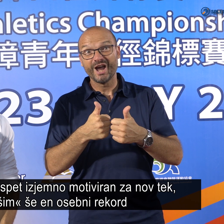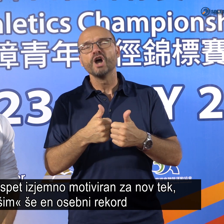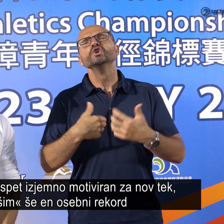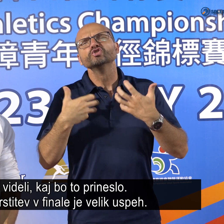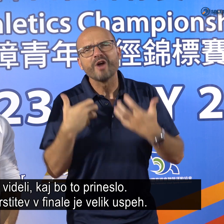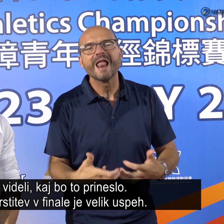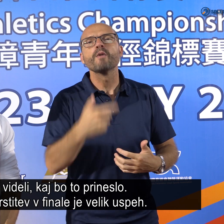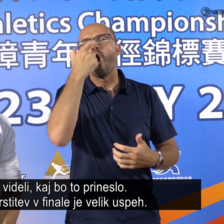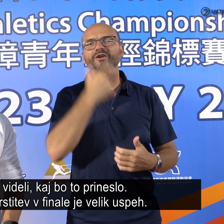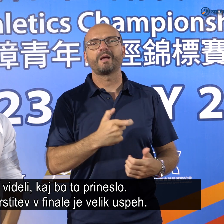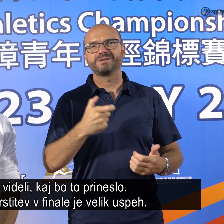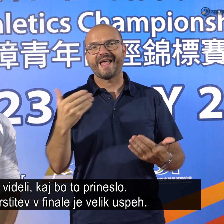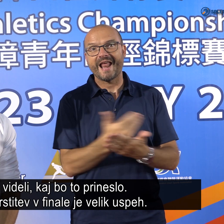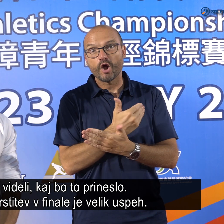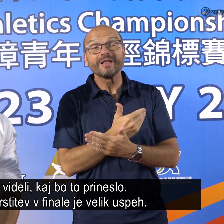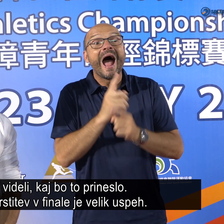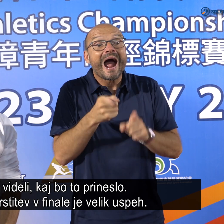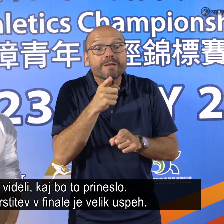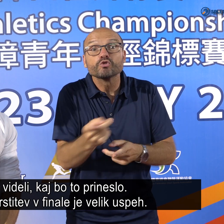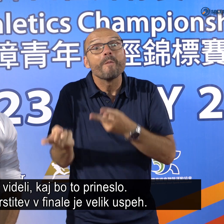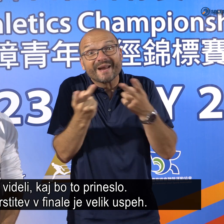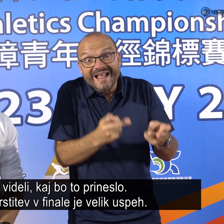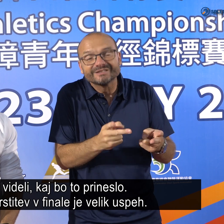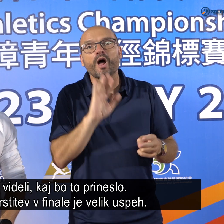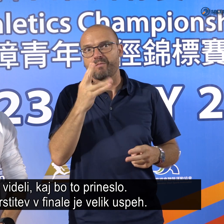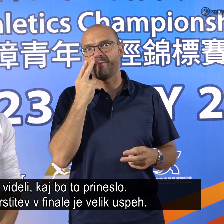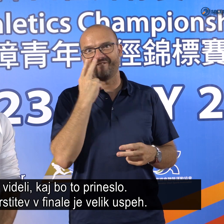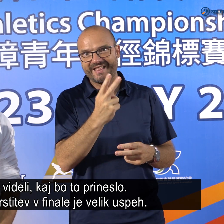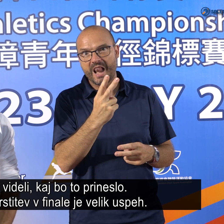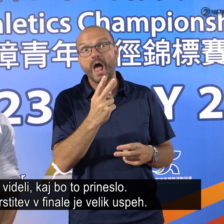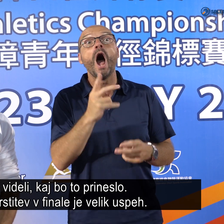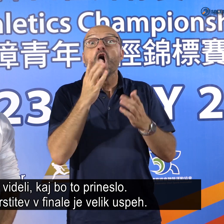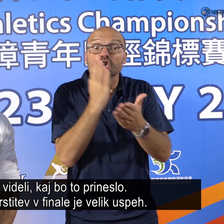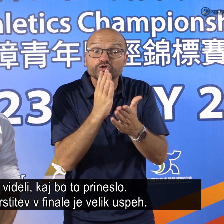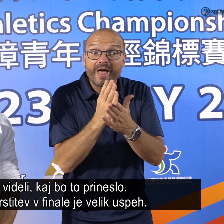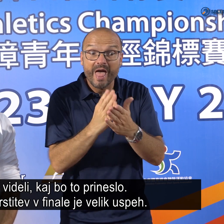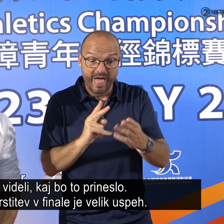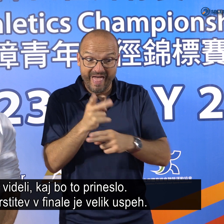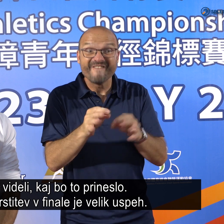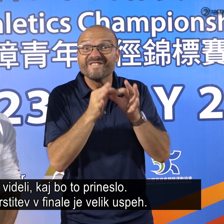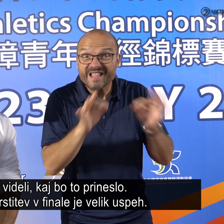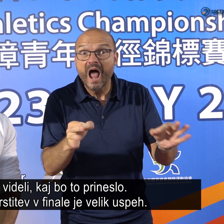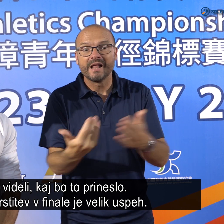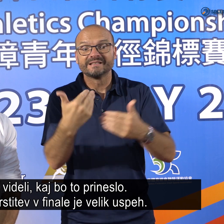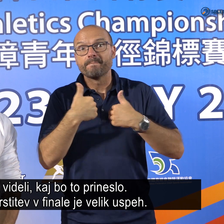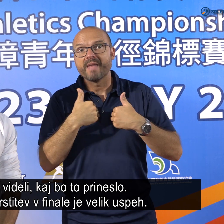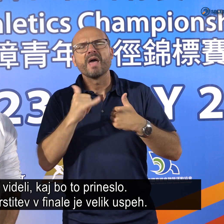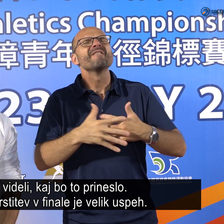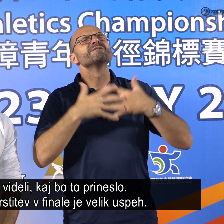osebni rekord in bomo videli, kaj bo to prineslo. Že sama uvrstitev v finale je velik uspeh.